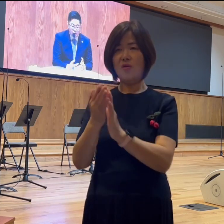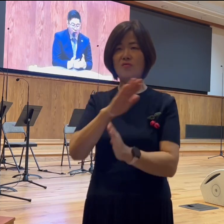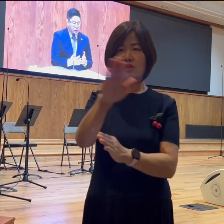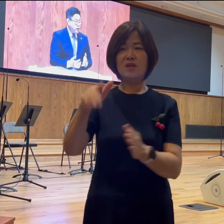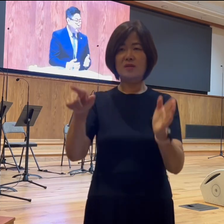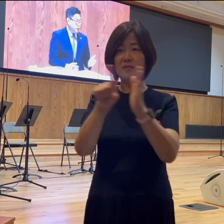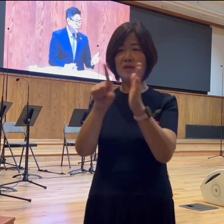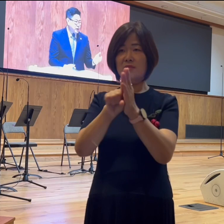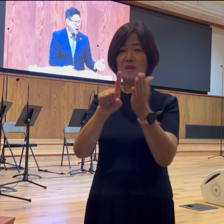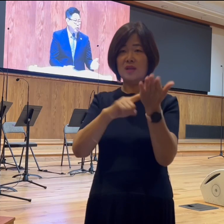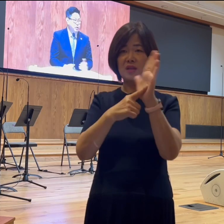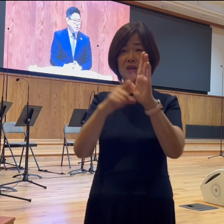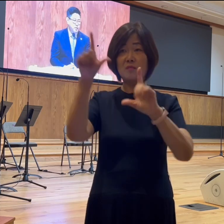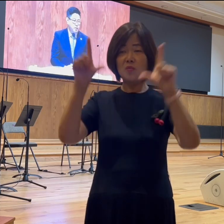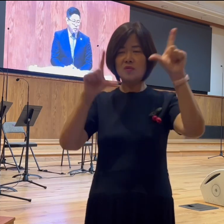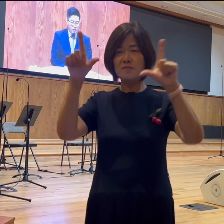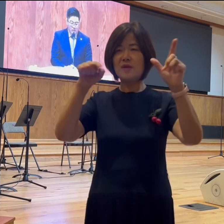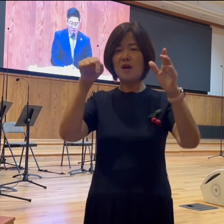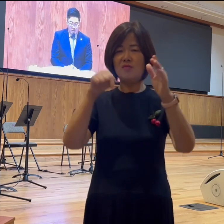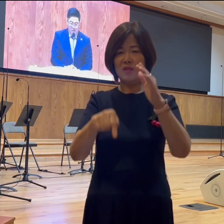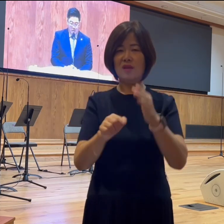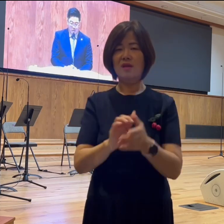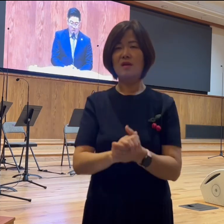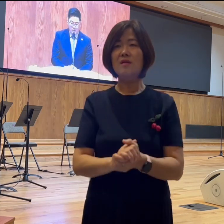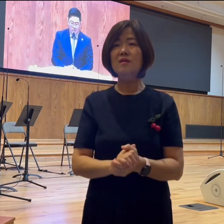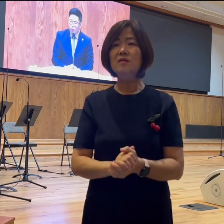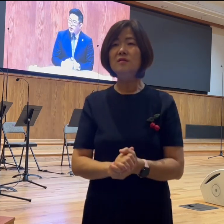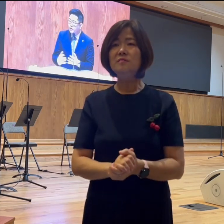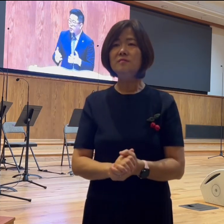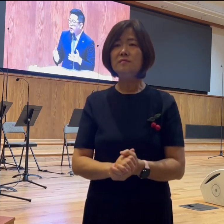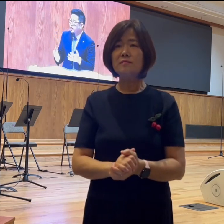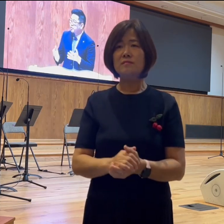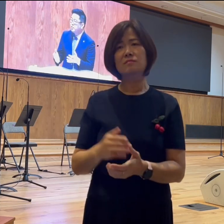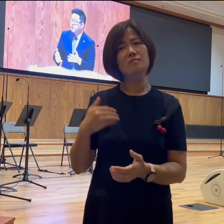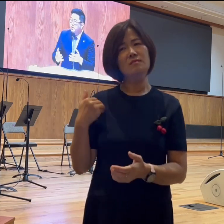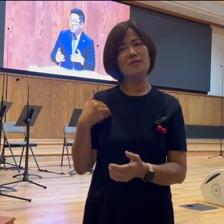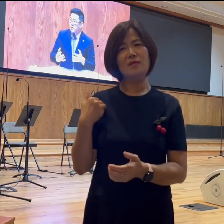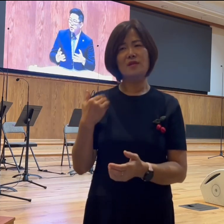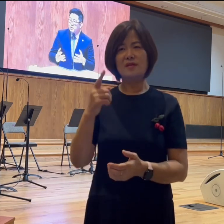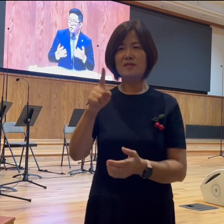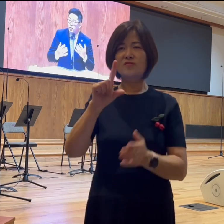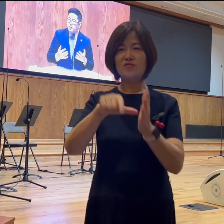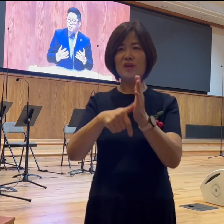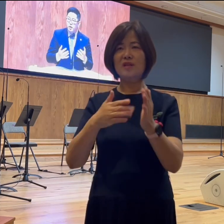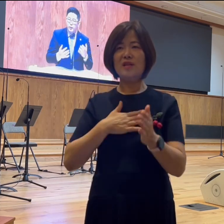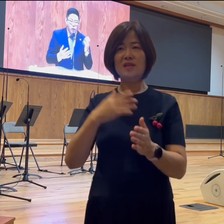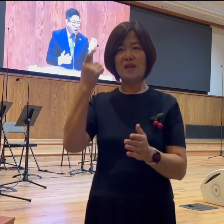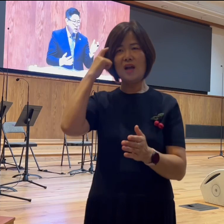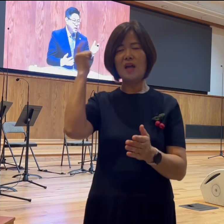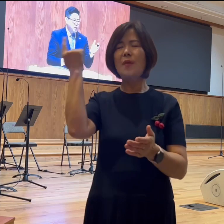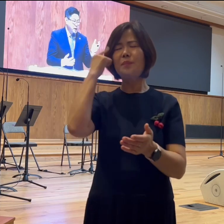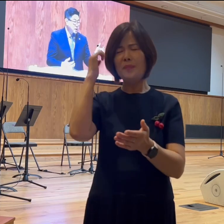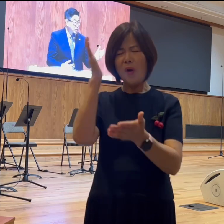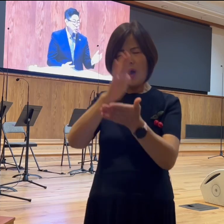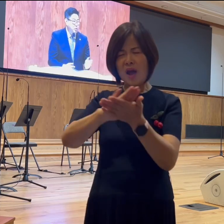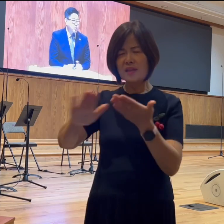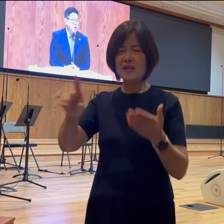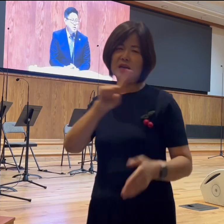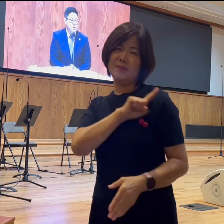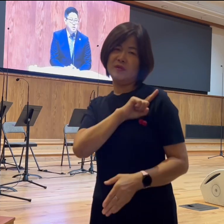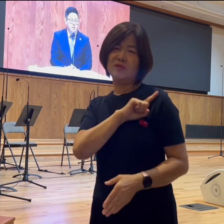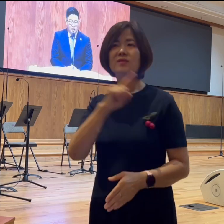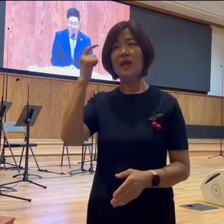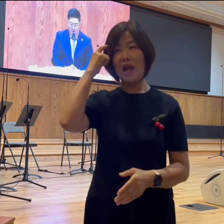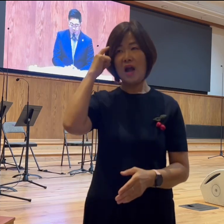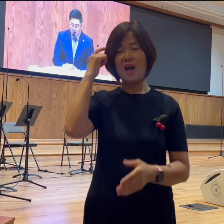믿음이 드러난 모습들 가운데서 모르겠어요, 왜 그 순간 제 머릿속에 평안이 가장 먼저